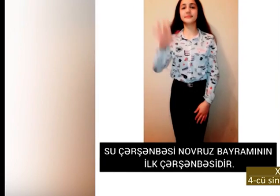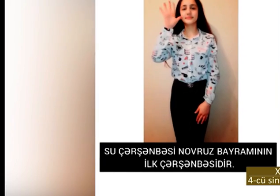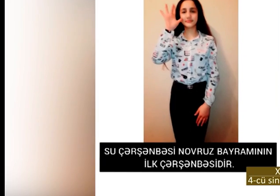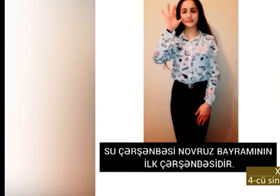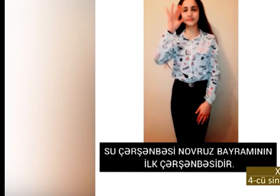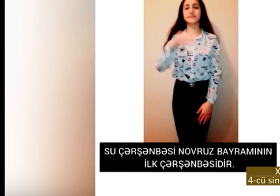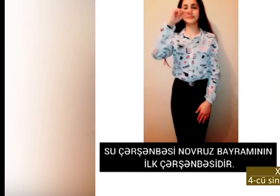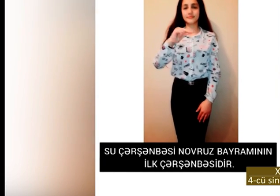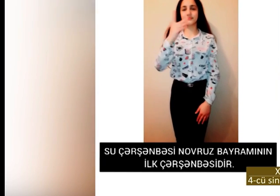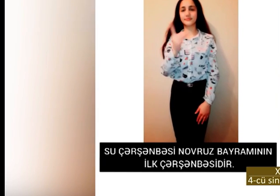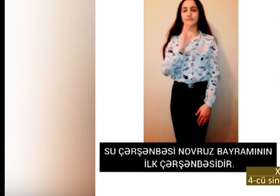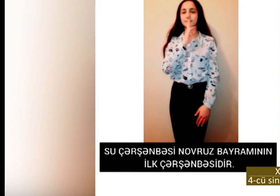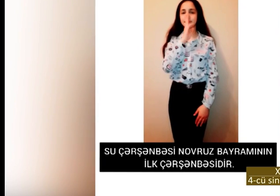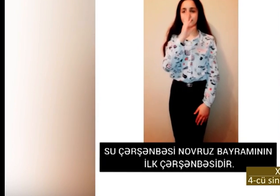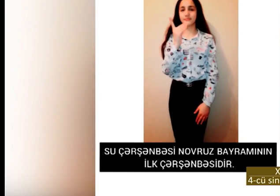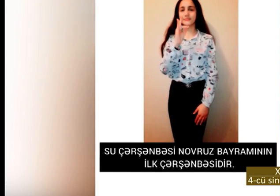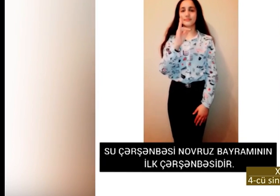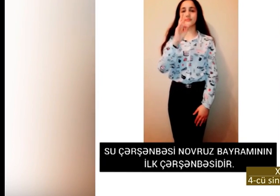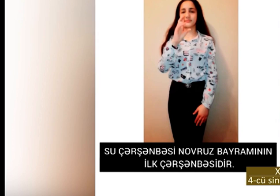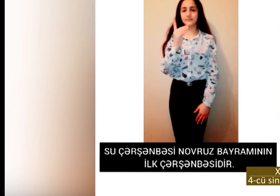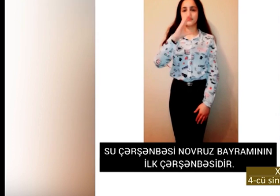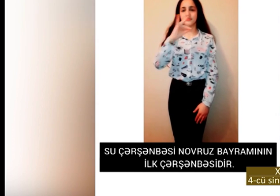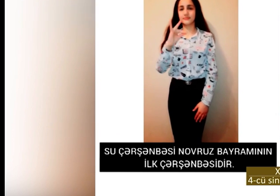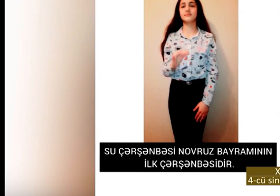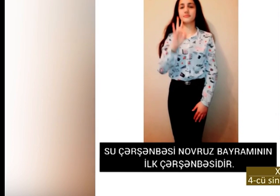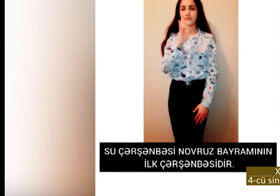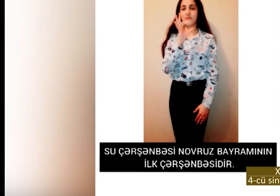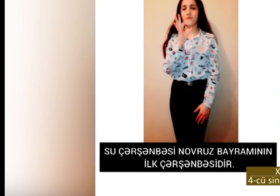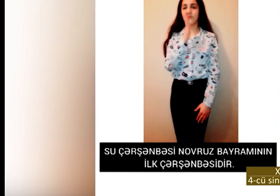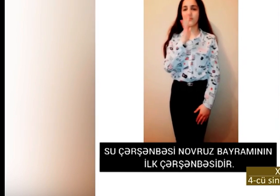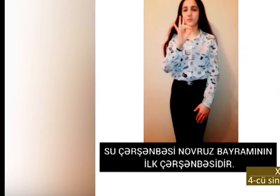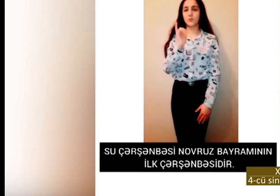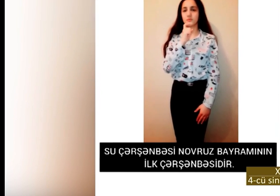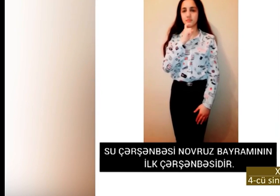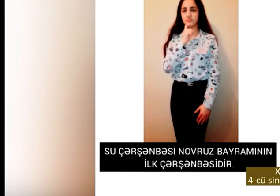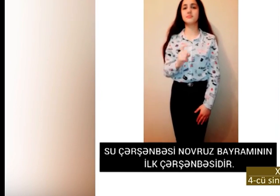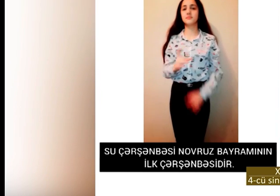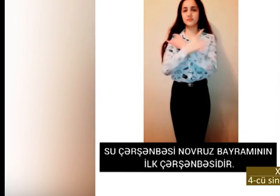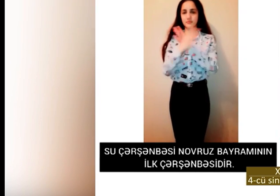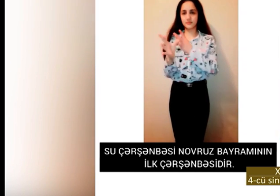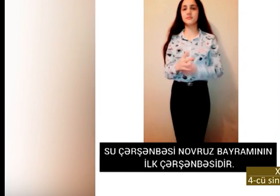Su çərşənbəsi Novruz bayramının ilk çərşənbəsidir.